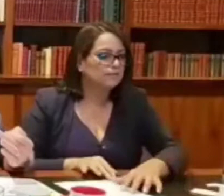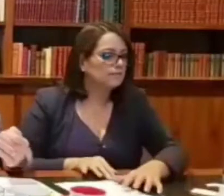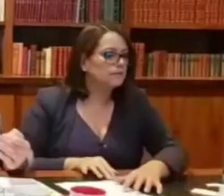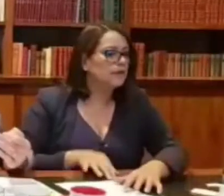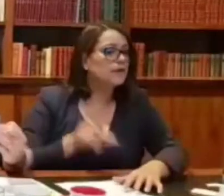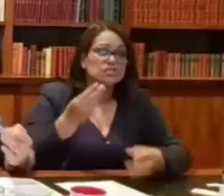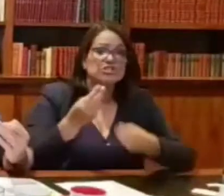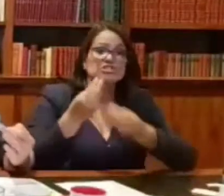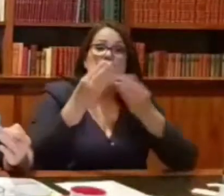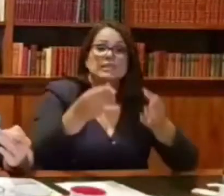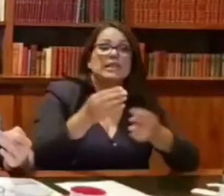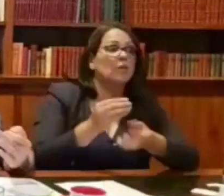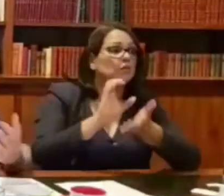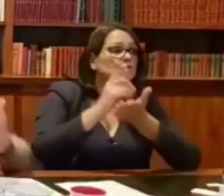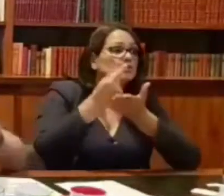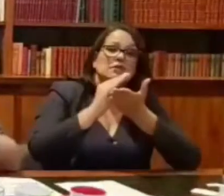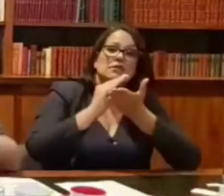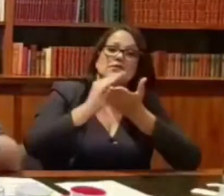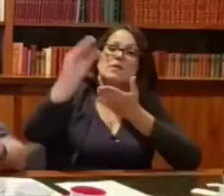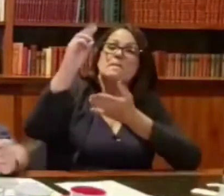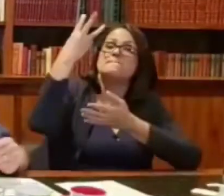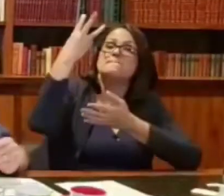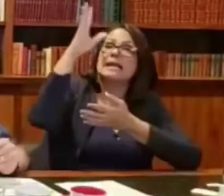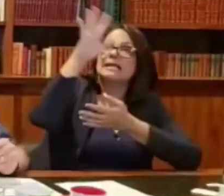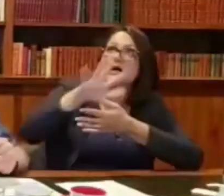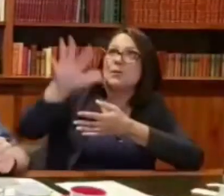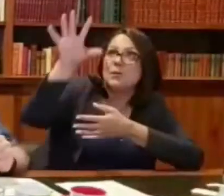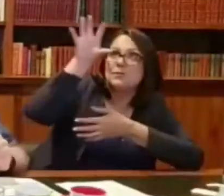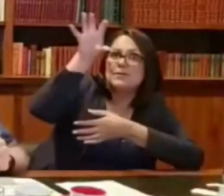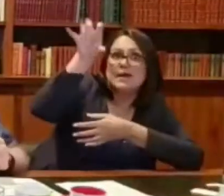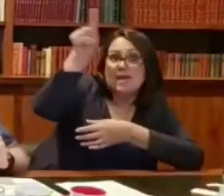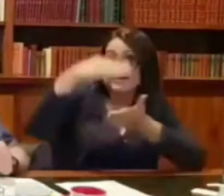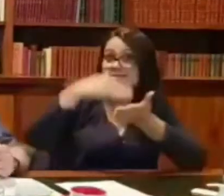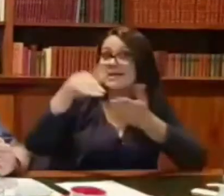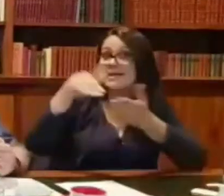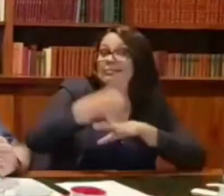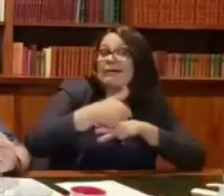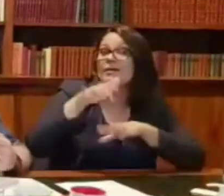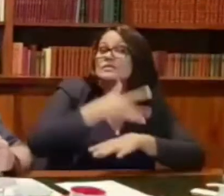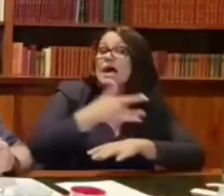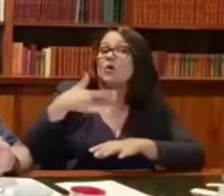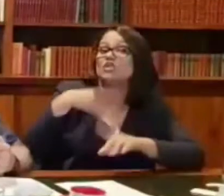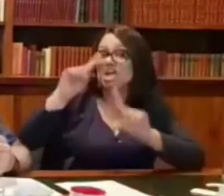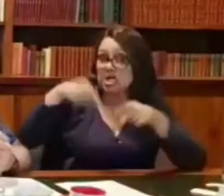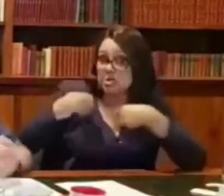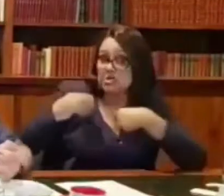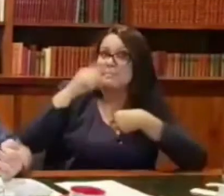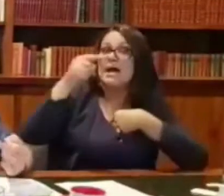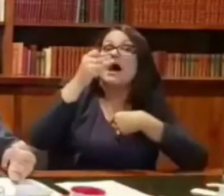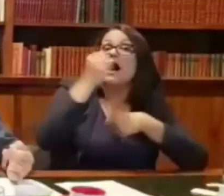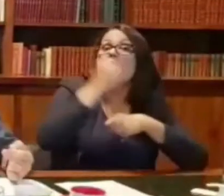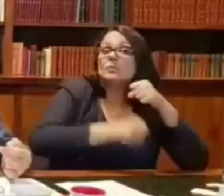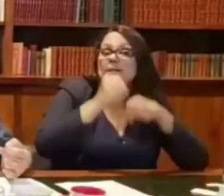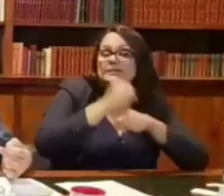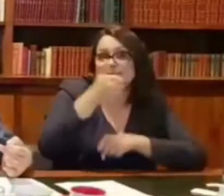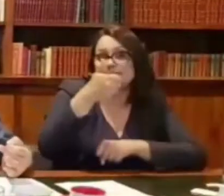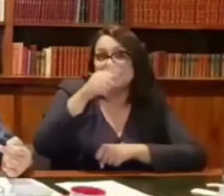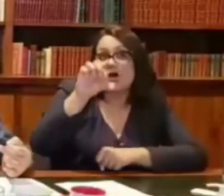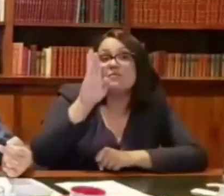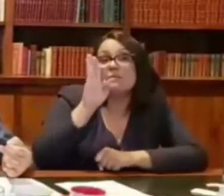destinamos ao estado do Maranhão curso sequencial dos que ficou o ano passado 19 bilhões de